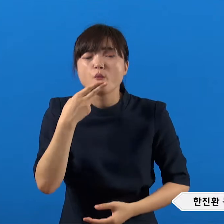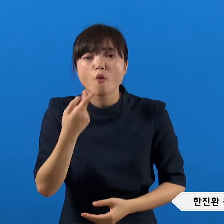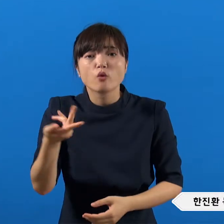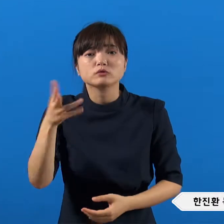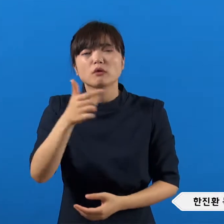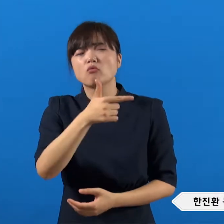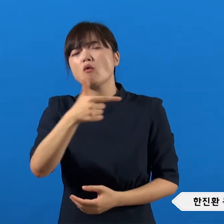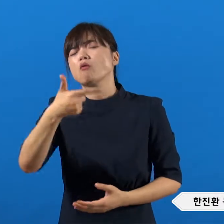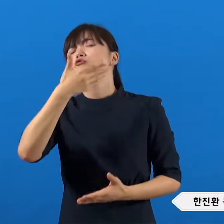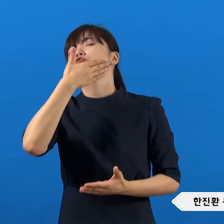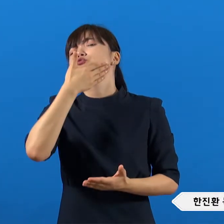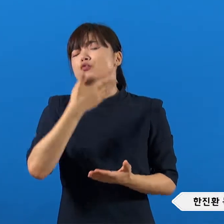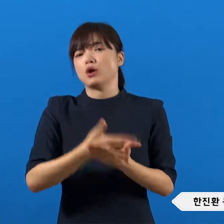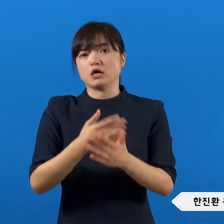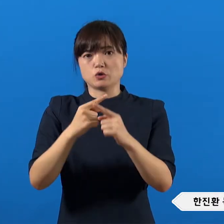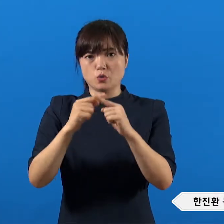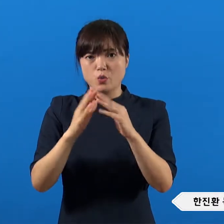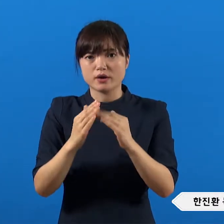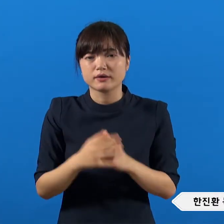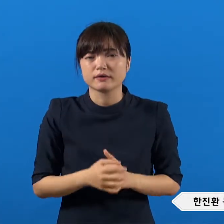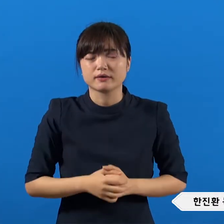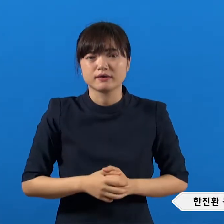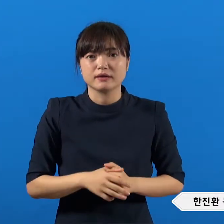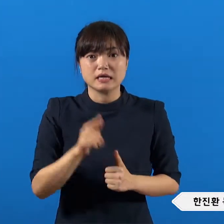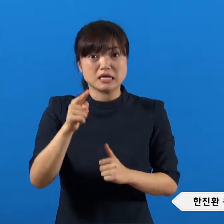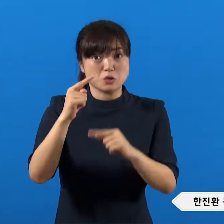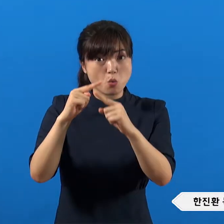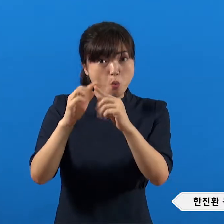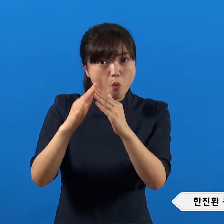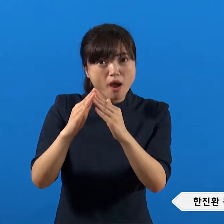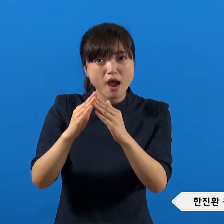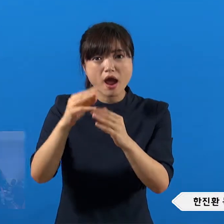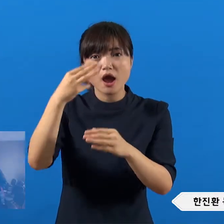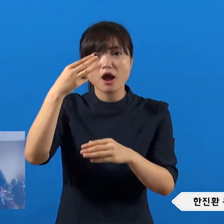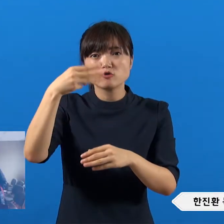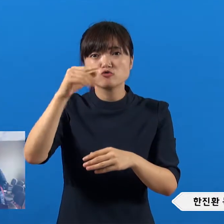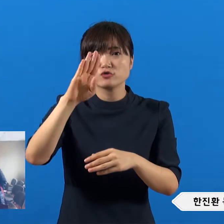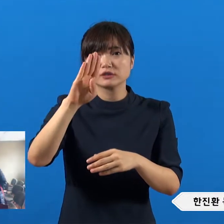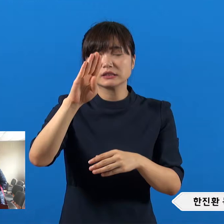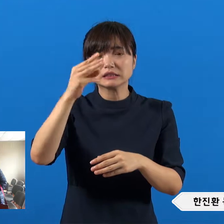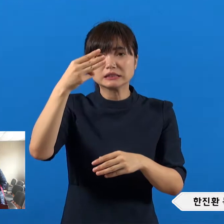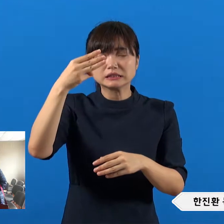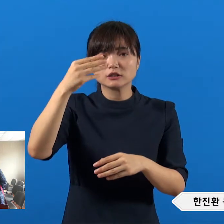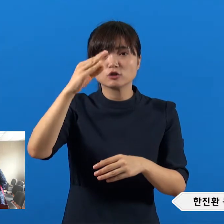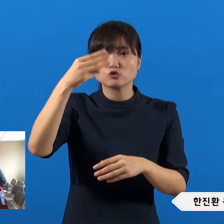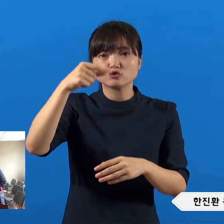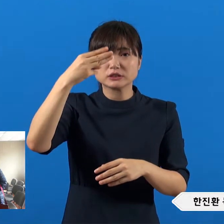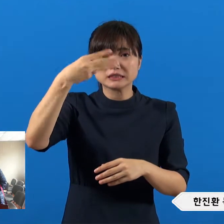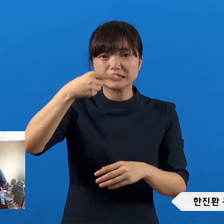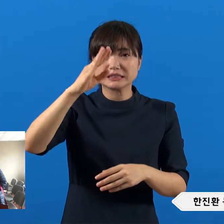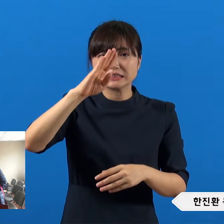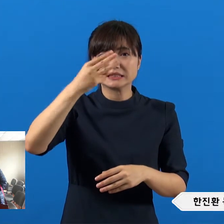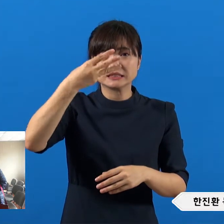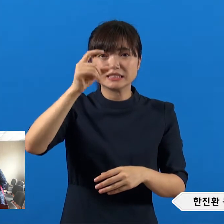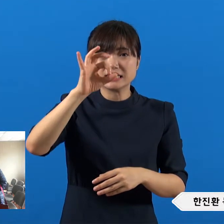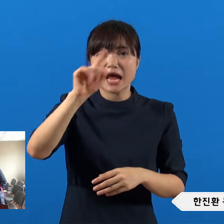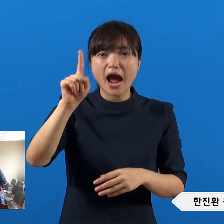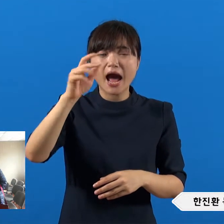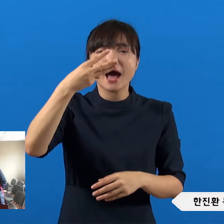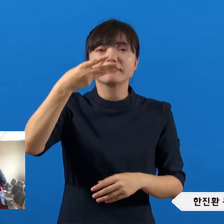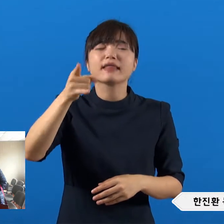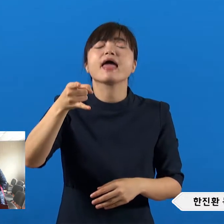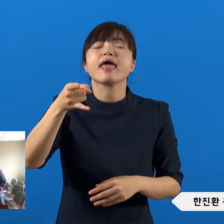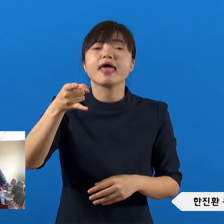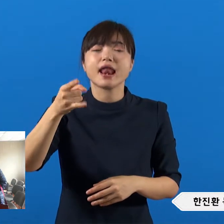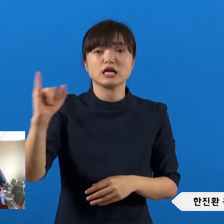너무나도 귀한 교회입니다. 이 교회는 루트리아 테라는 여자 전도사님이 개척한 교회입니다.